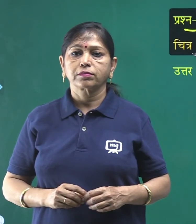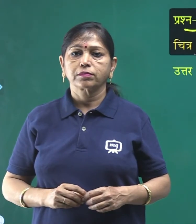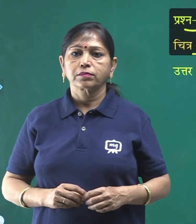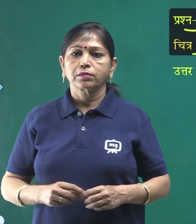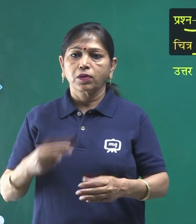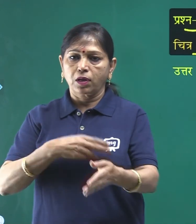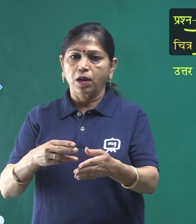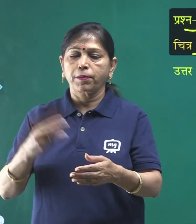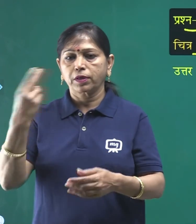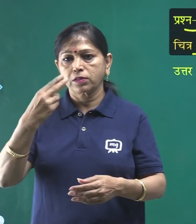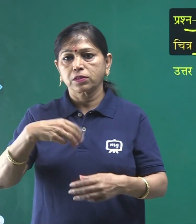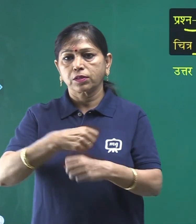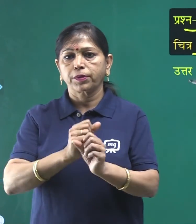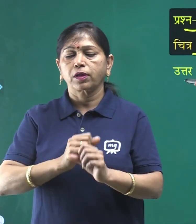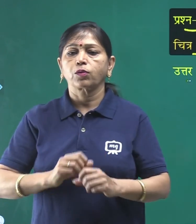नामांकित चित्र बनाओ।